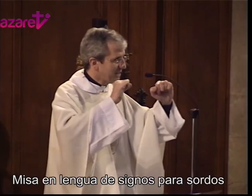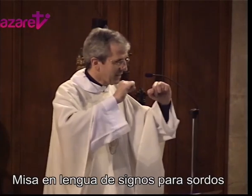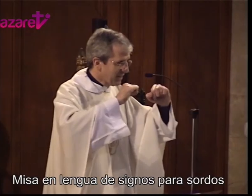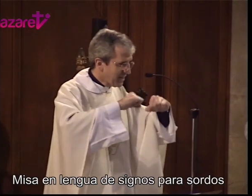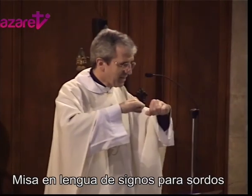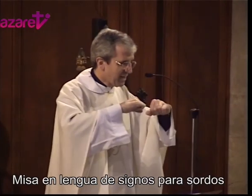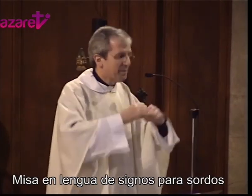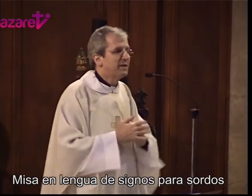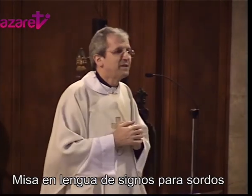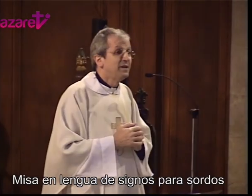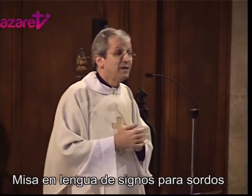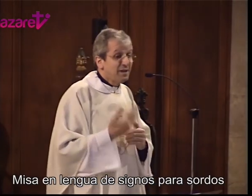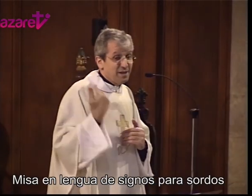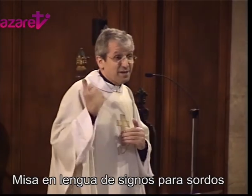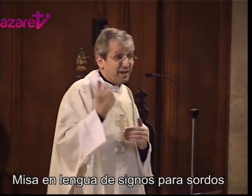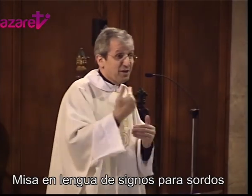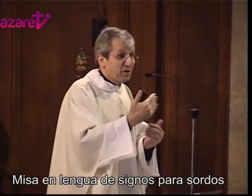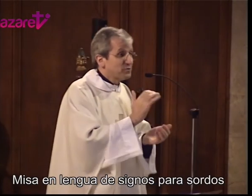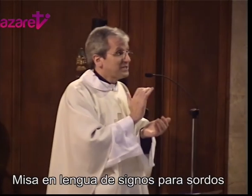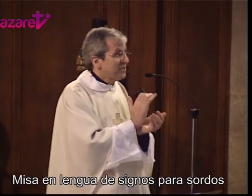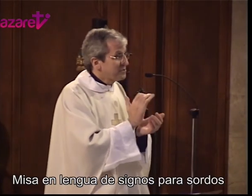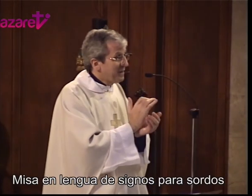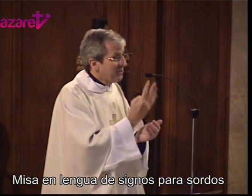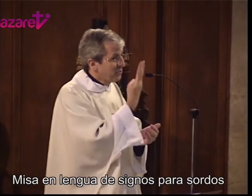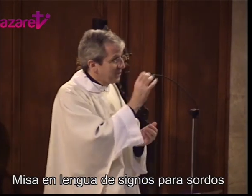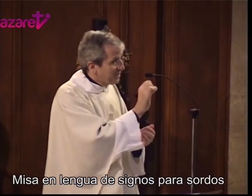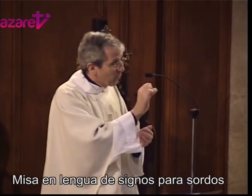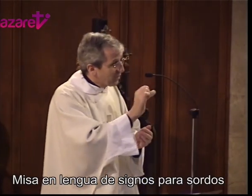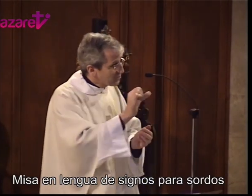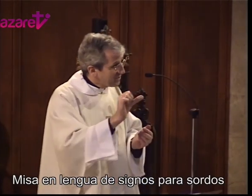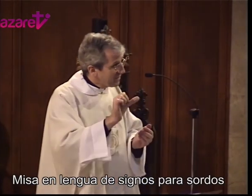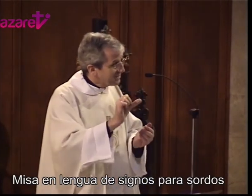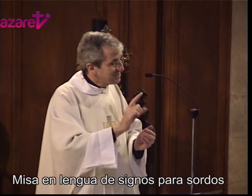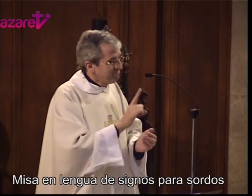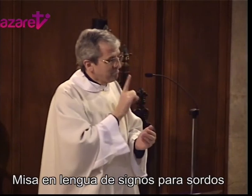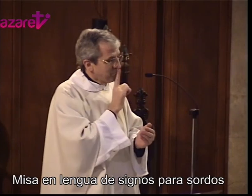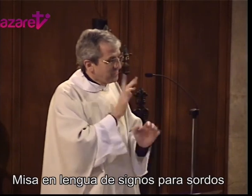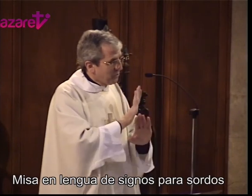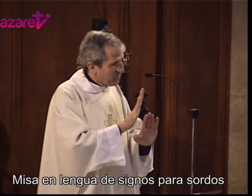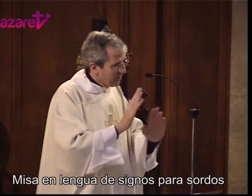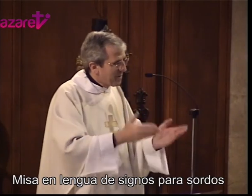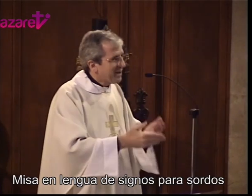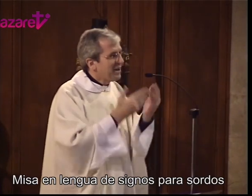eterna. Amén. Y aquello que hemos estado esperando durante 4 semanas de no proclamar el